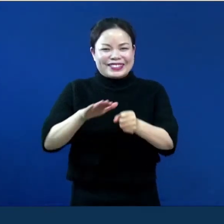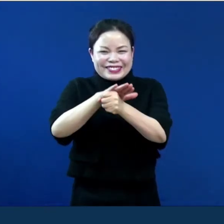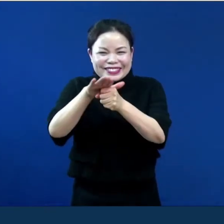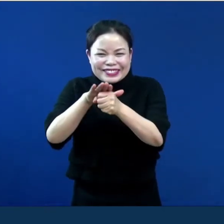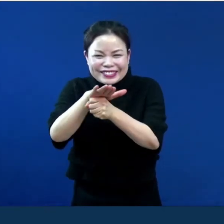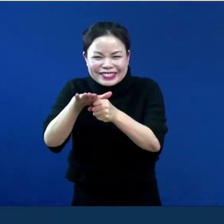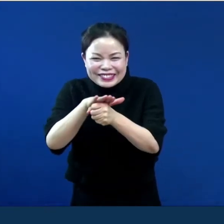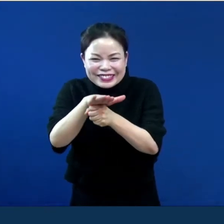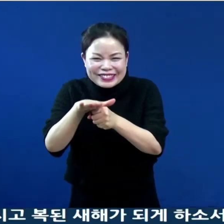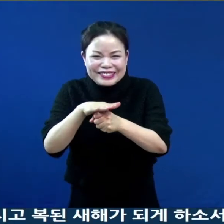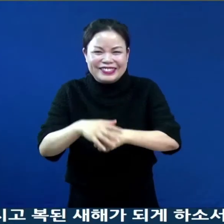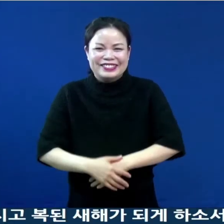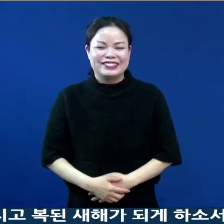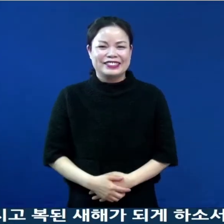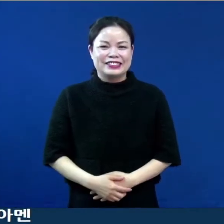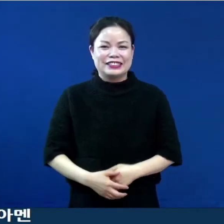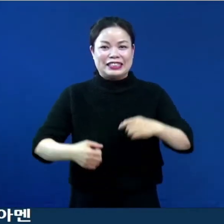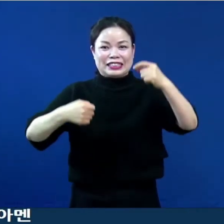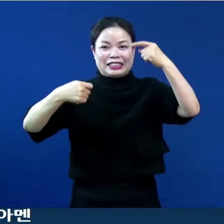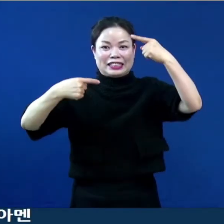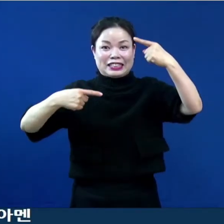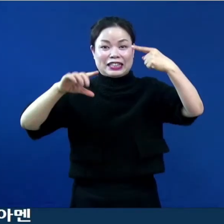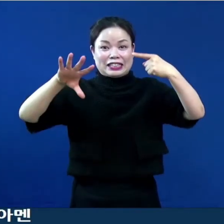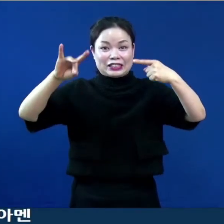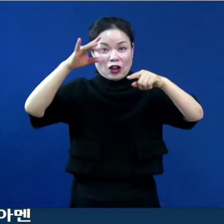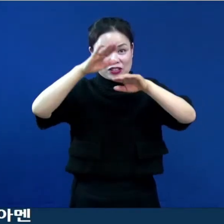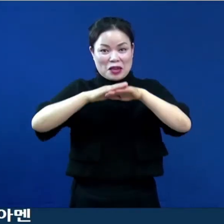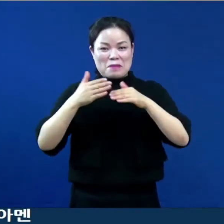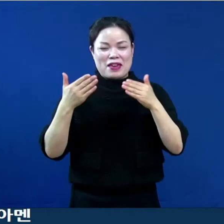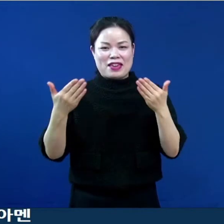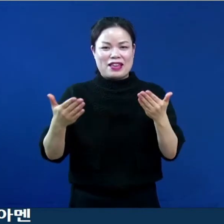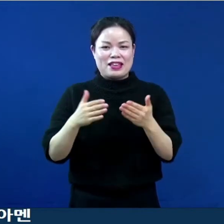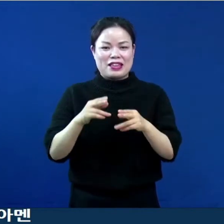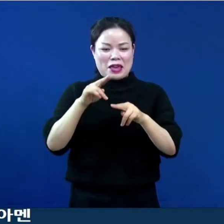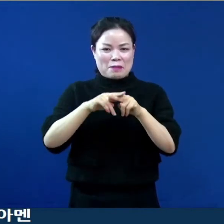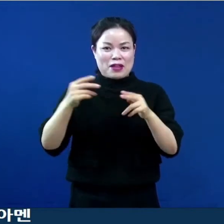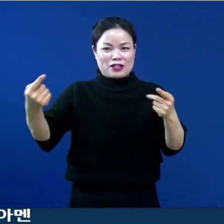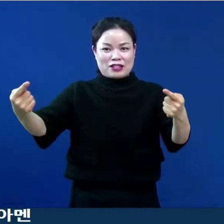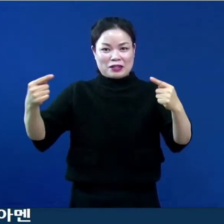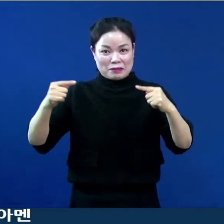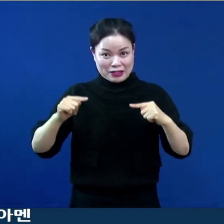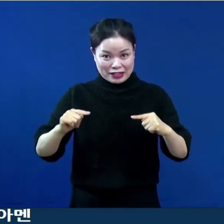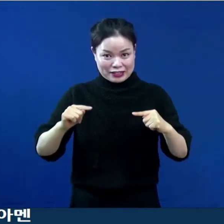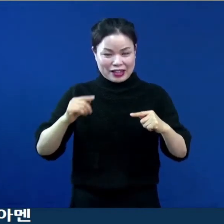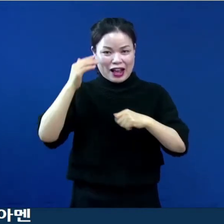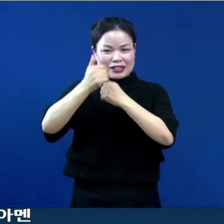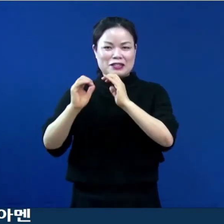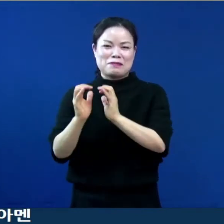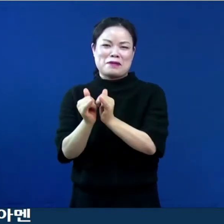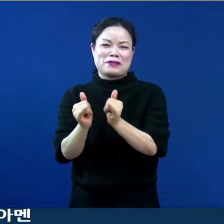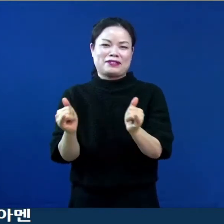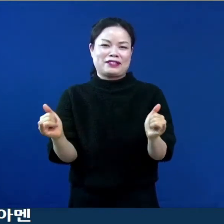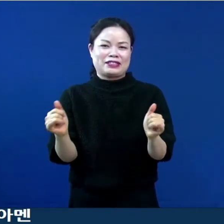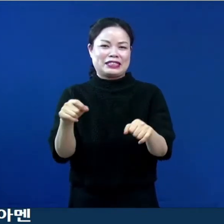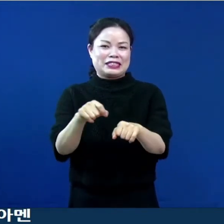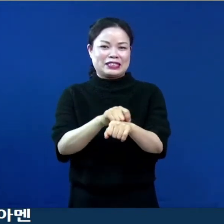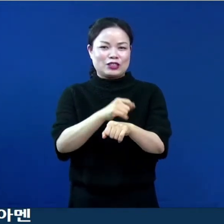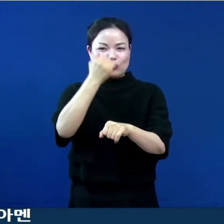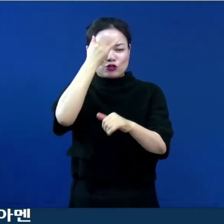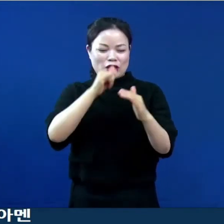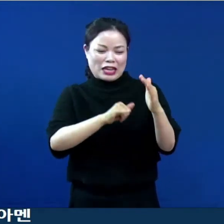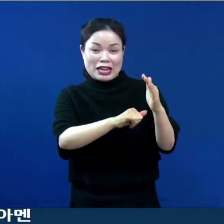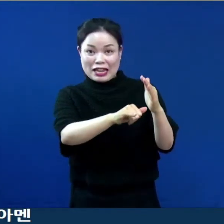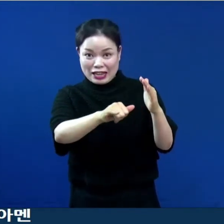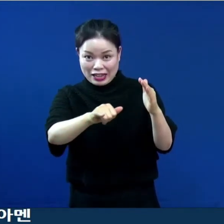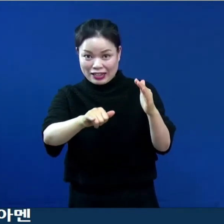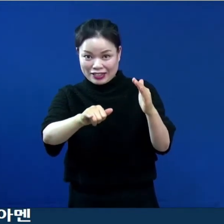사랑합니다. 신년 첫 예배입니다. 예배 자리에 나오신 하나님의 백성들, 특별히 우리 충현의